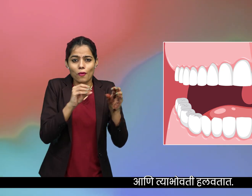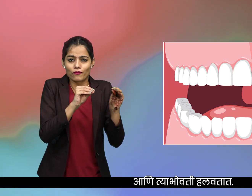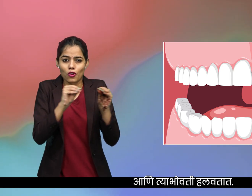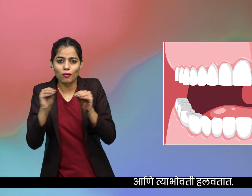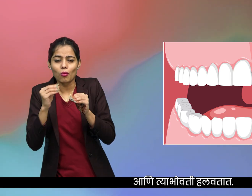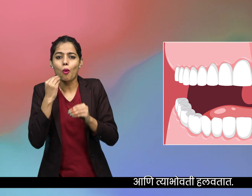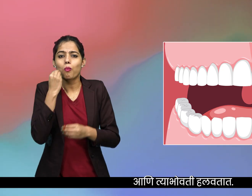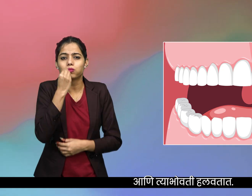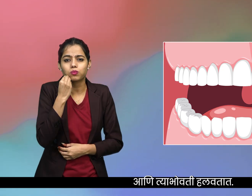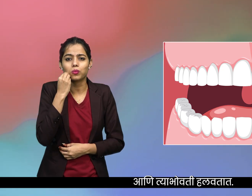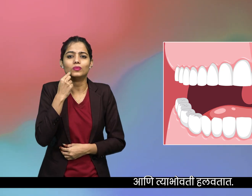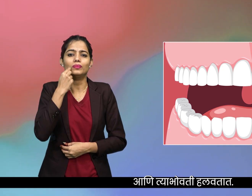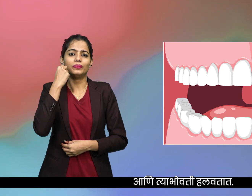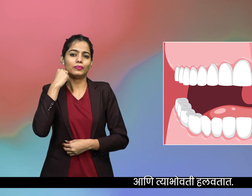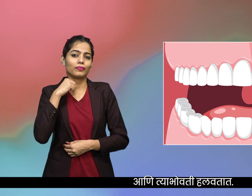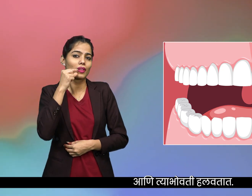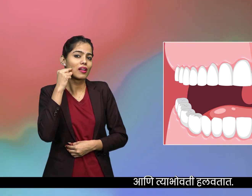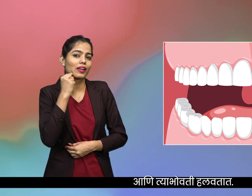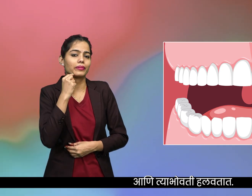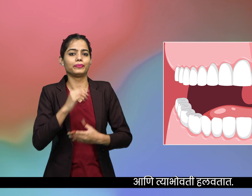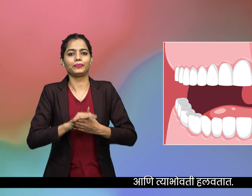आणि त्याभोवती हलवतात.